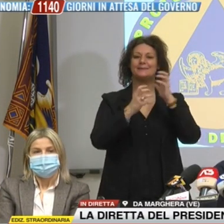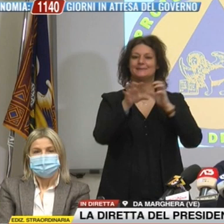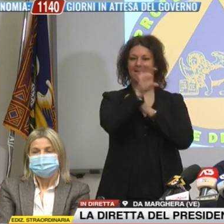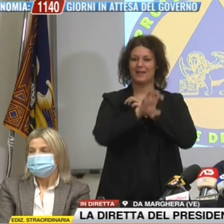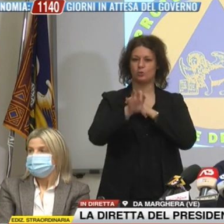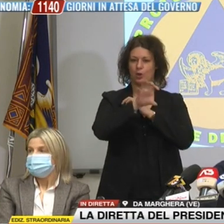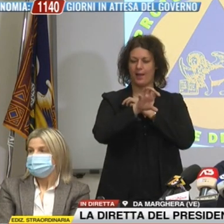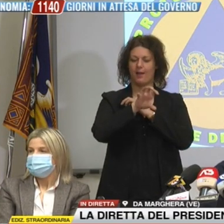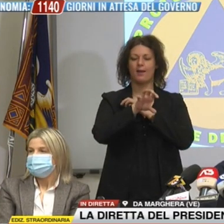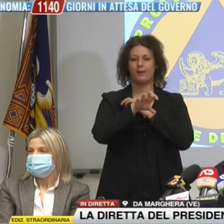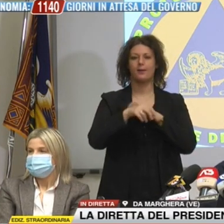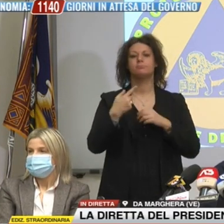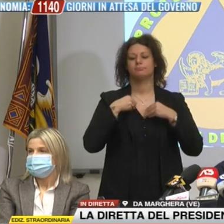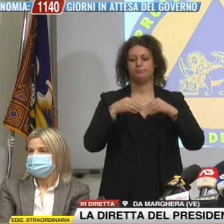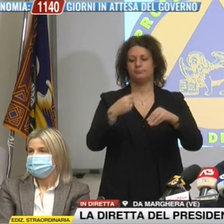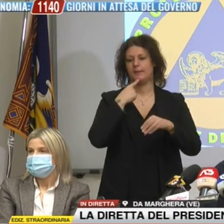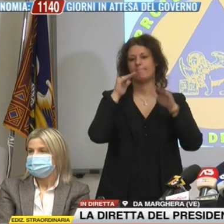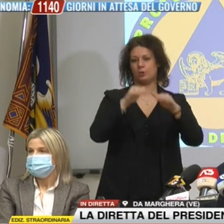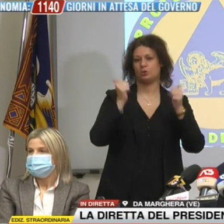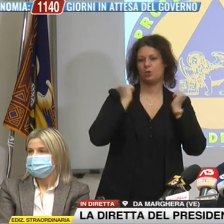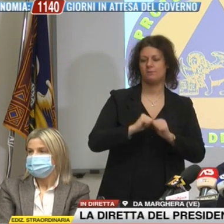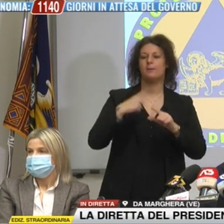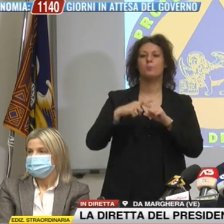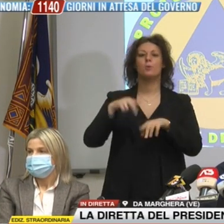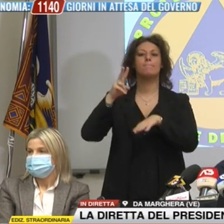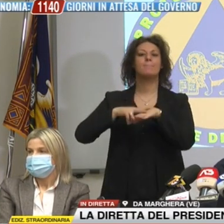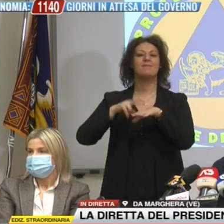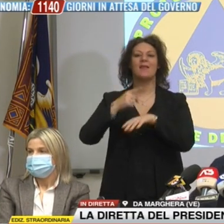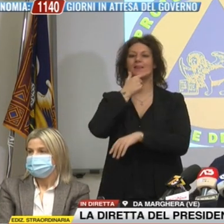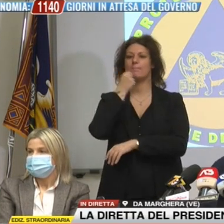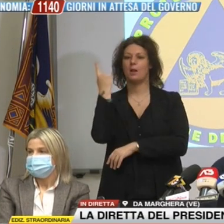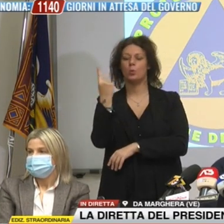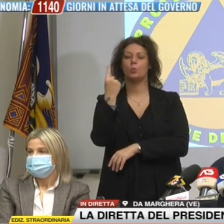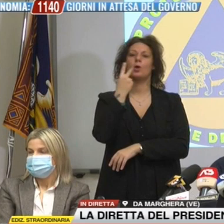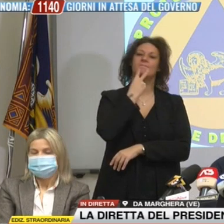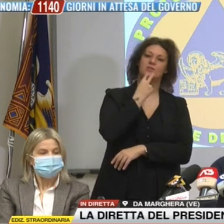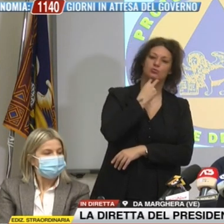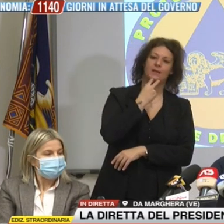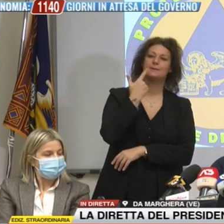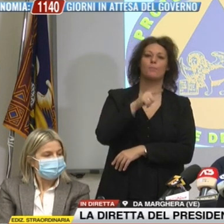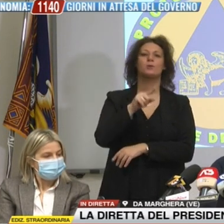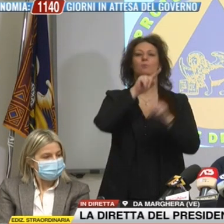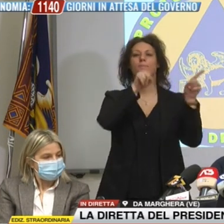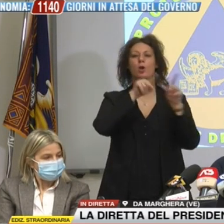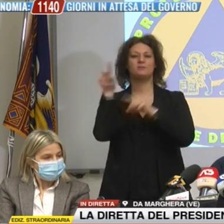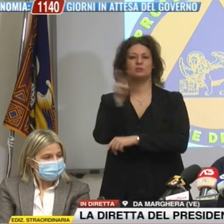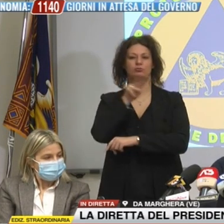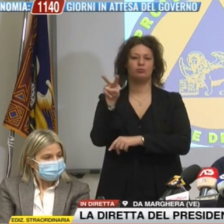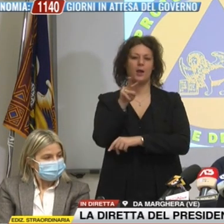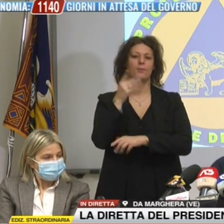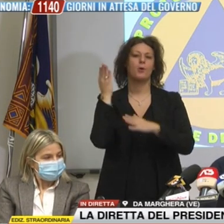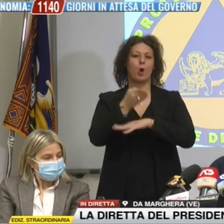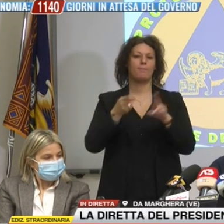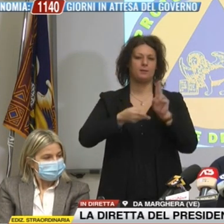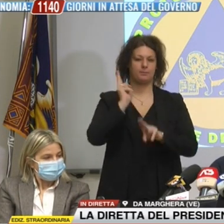protezione civile e parteciperanno anche i prefetti di Belluno e di Vicenza perché sono le province più interessate.